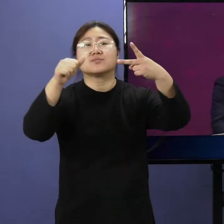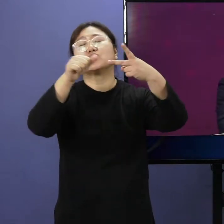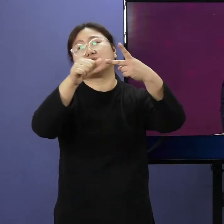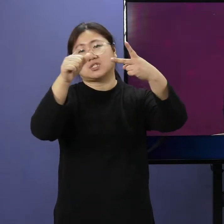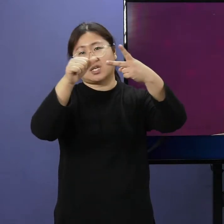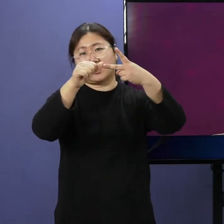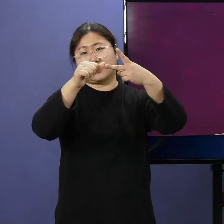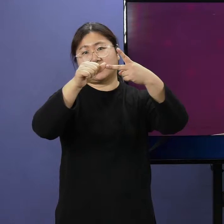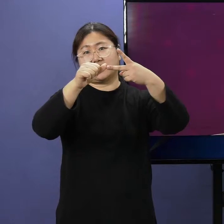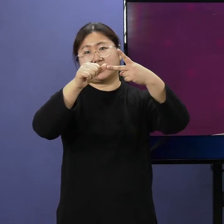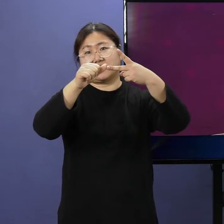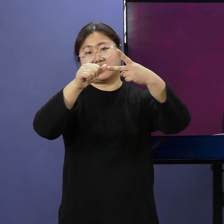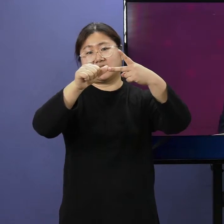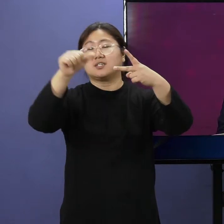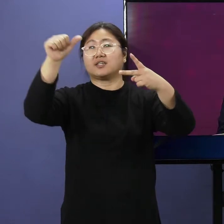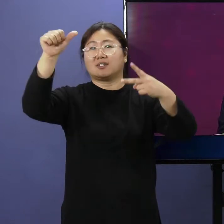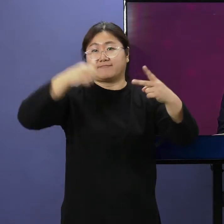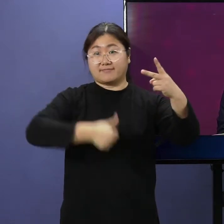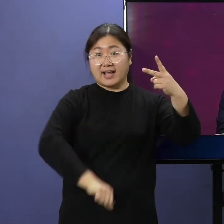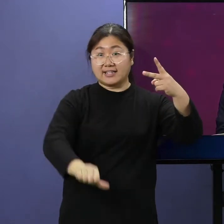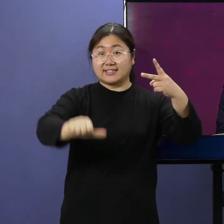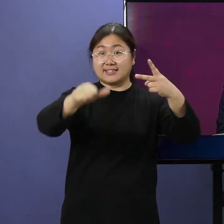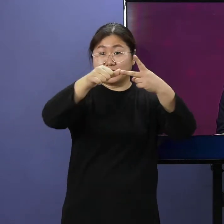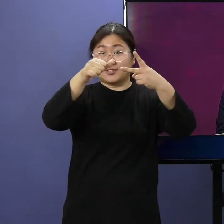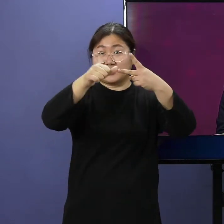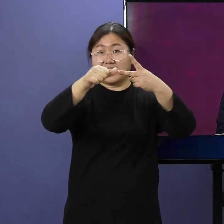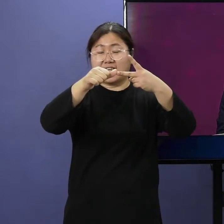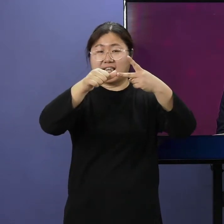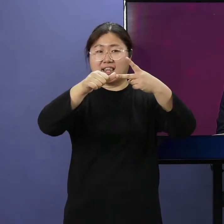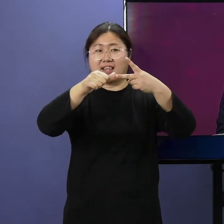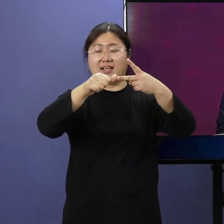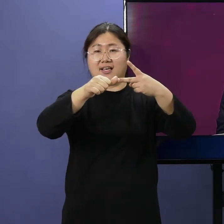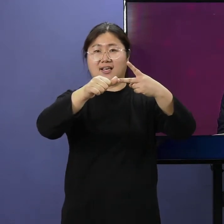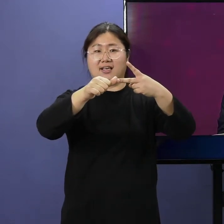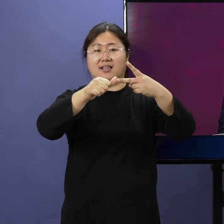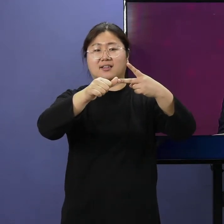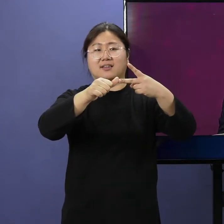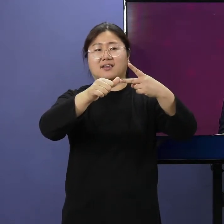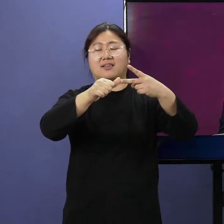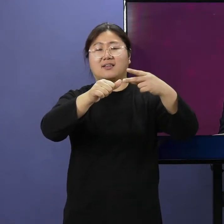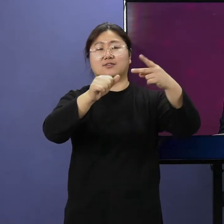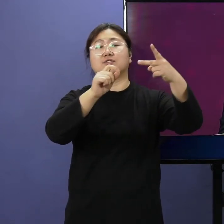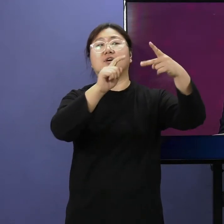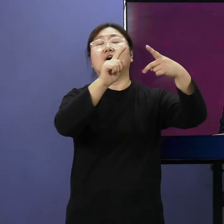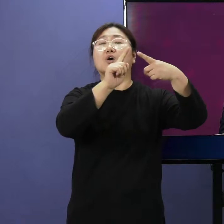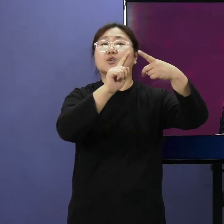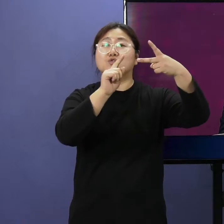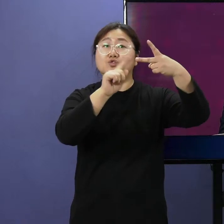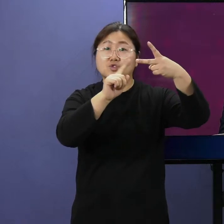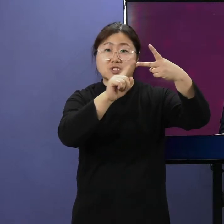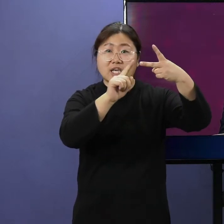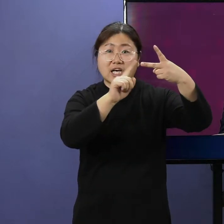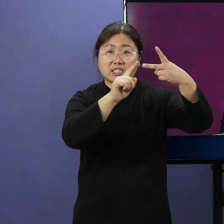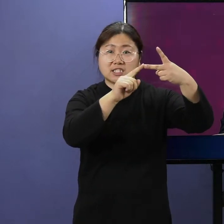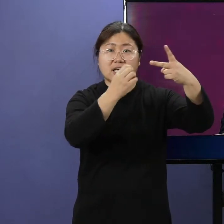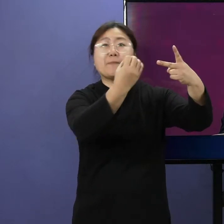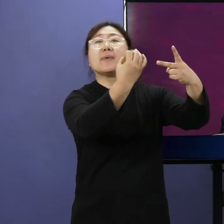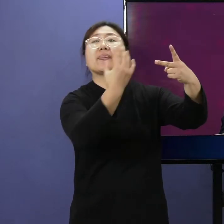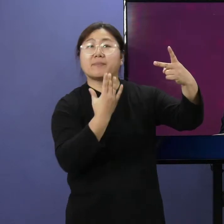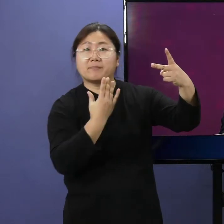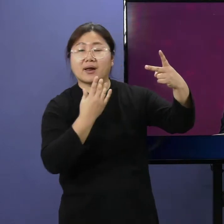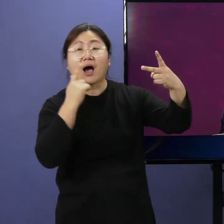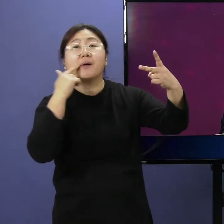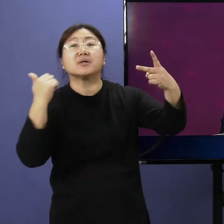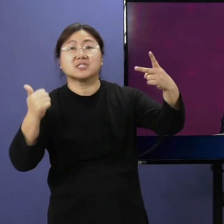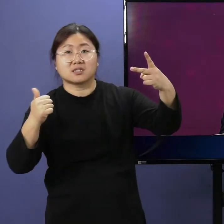둘째 아들이 아버지에게 말합니다. 아버지, 그 재산 어차피 제 거 절반 있잖아요. 그거 저한테 좀 주세요.